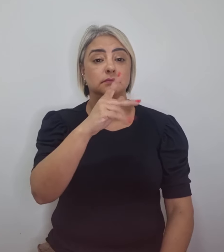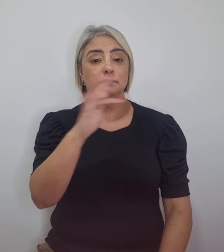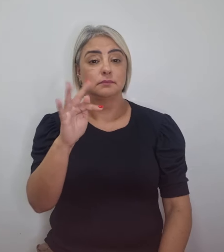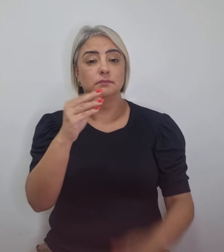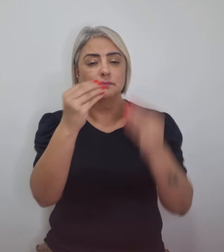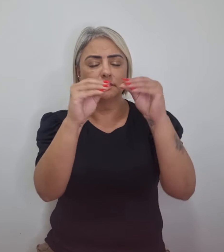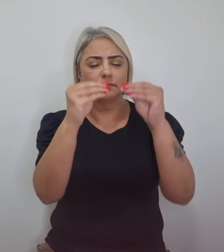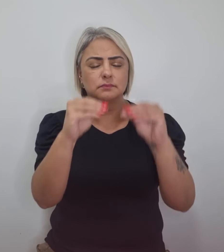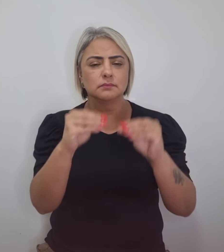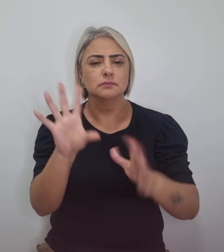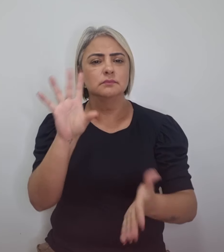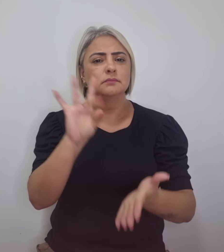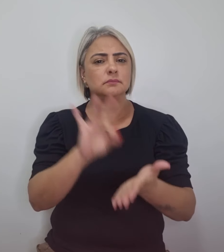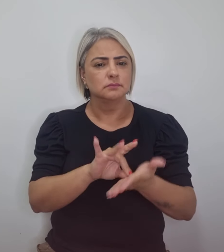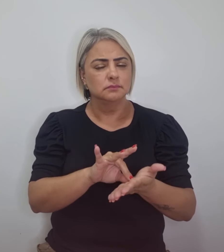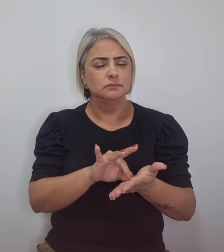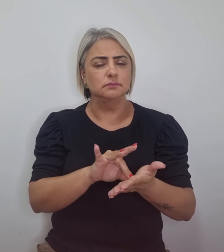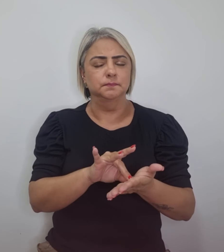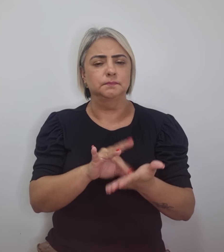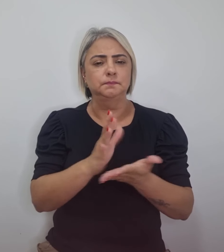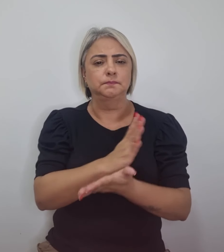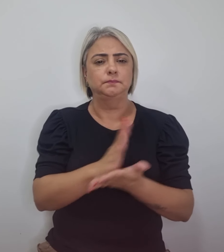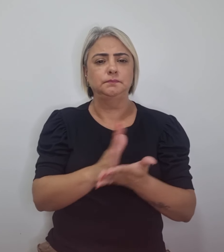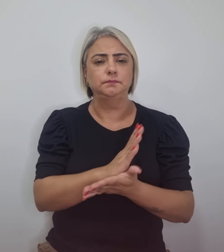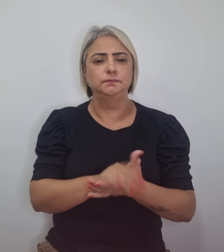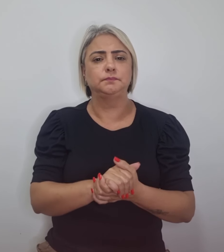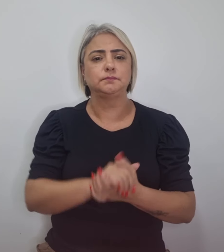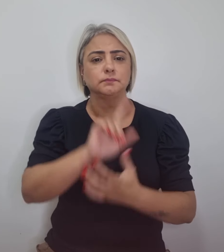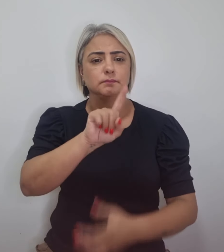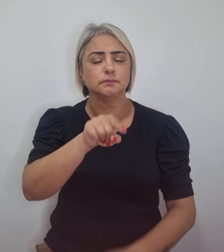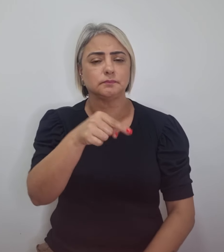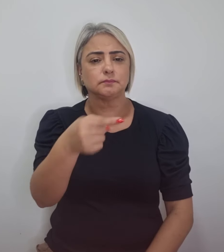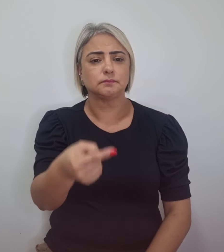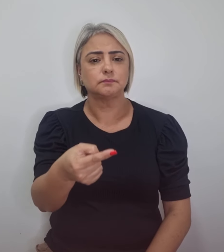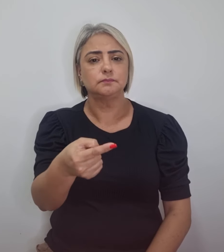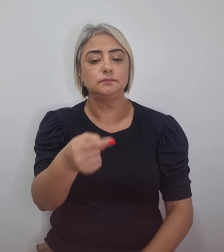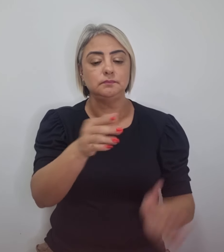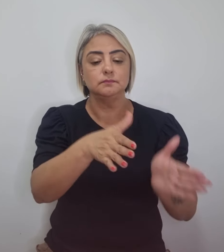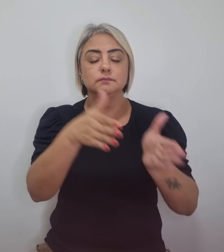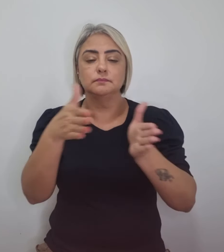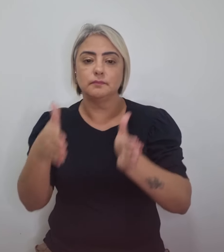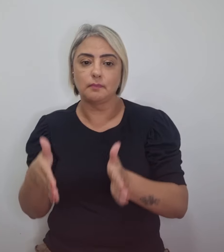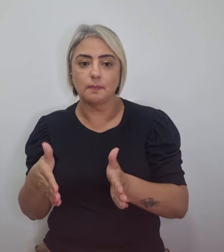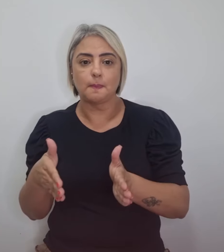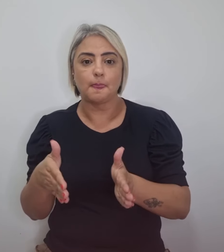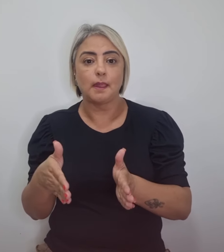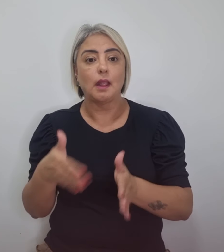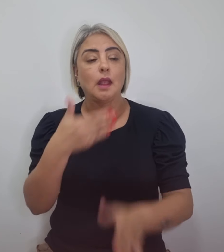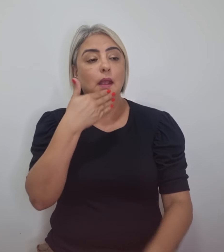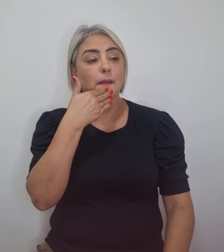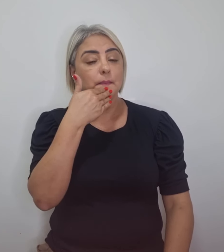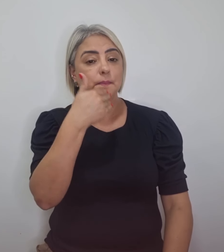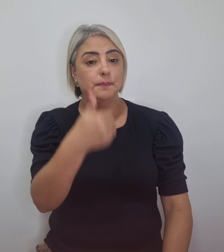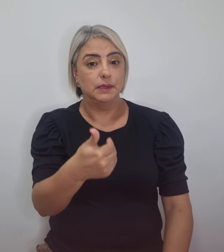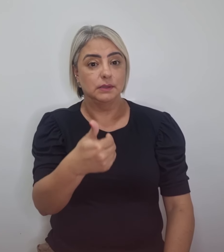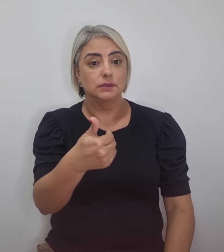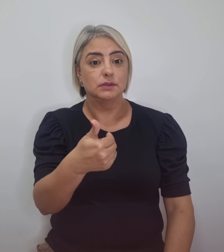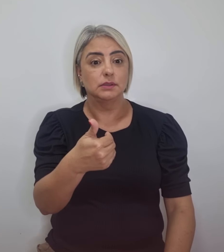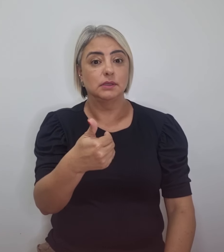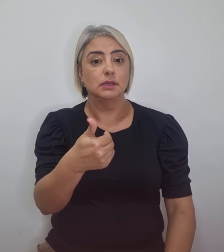confirmar alguns dados. Após essa etapa, serão solicitadas a captura do